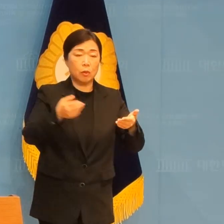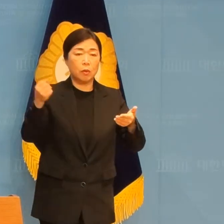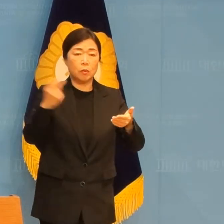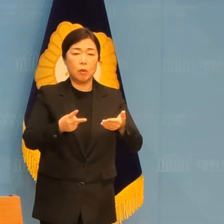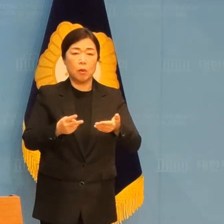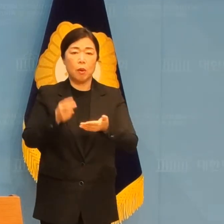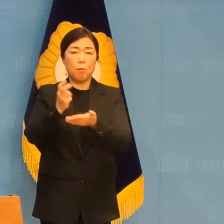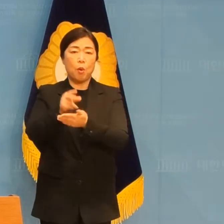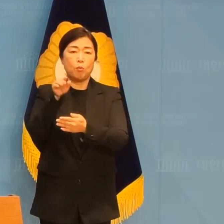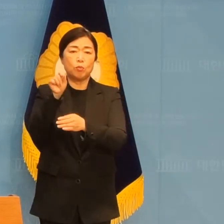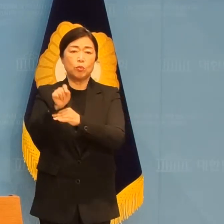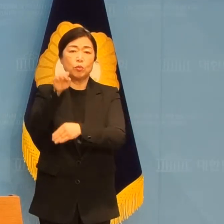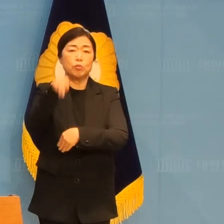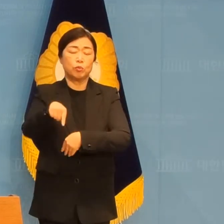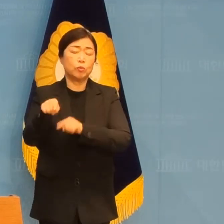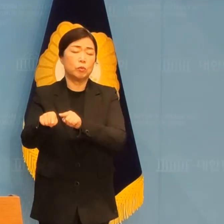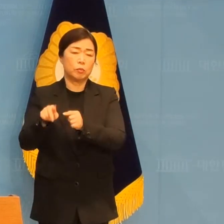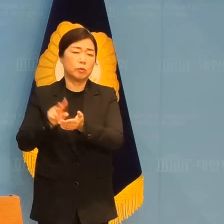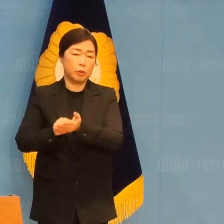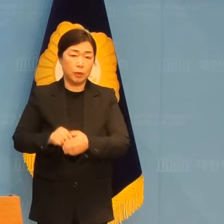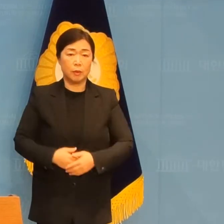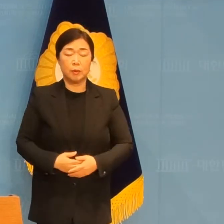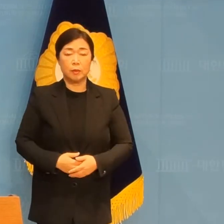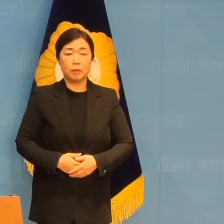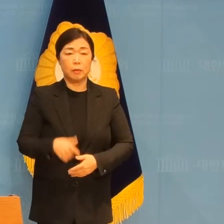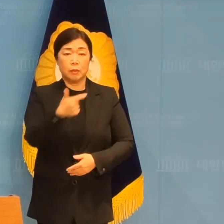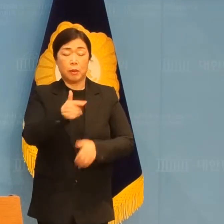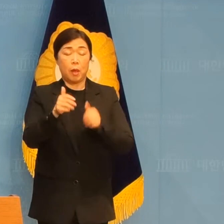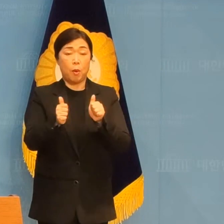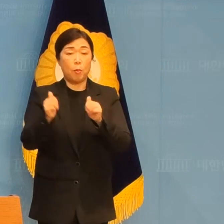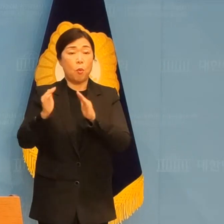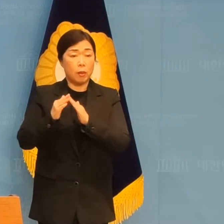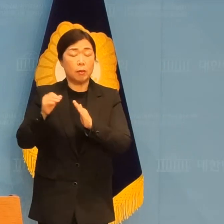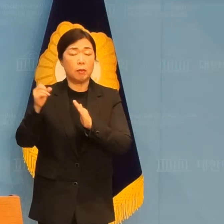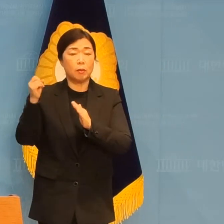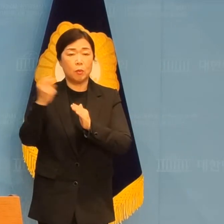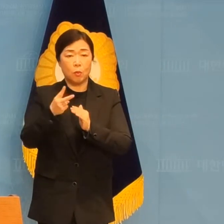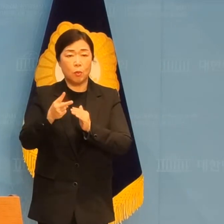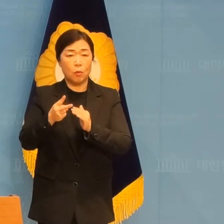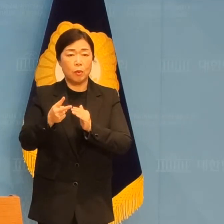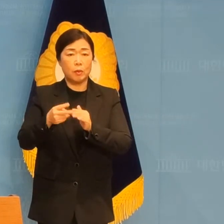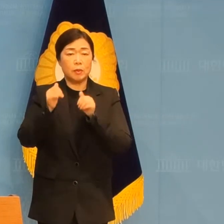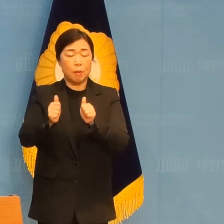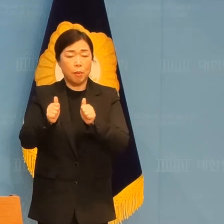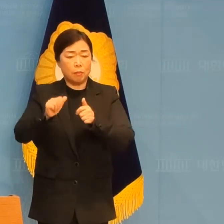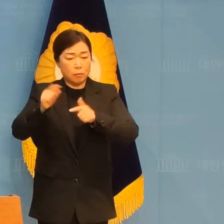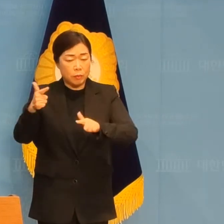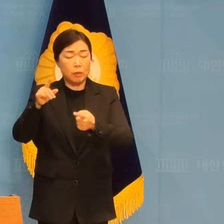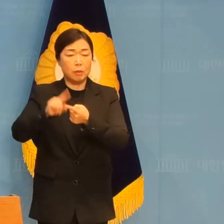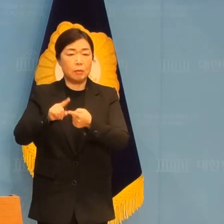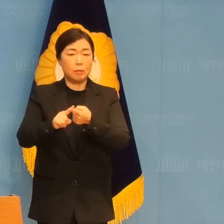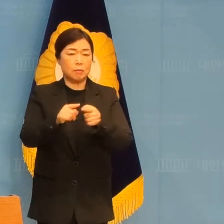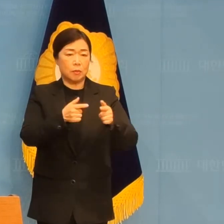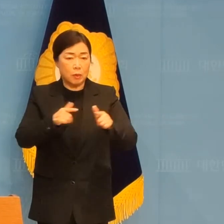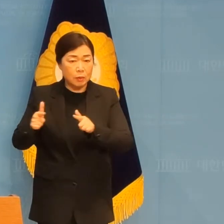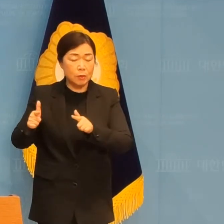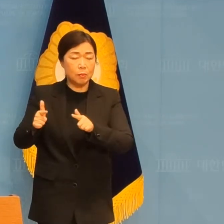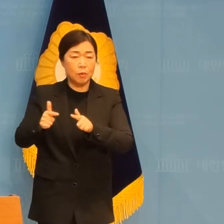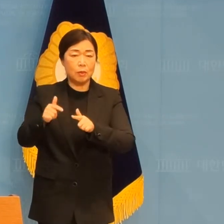법 왜곡죄 신설, 재판소원 도입 등 이재명 정권에 불리했던 대법원 판단